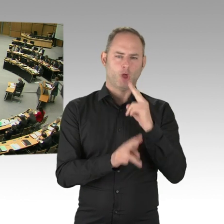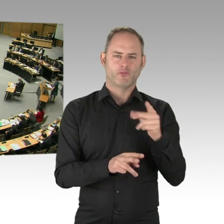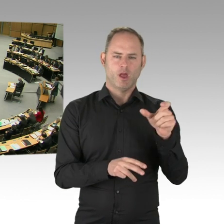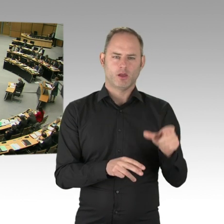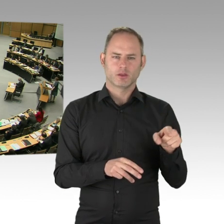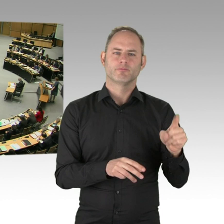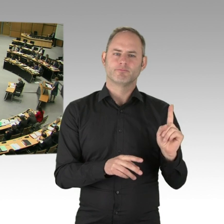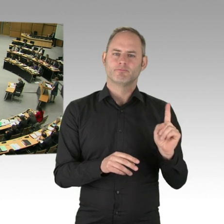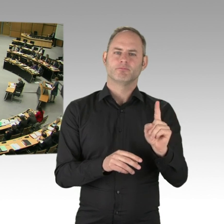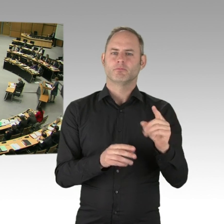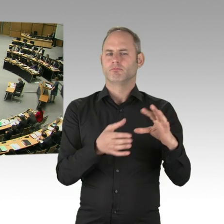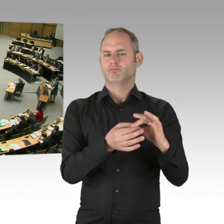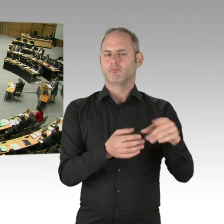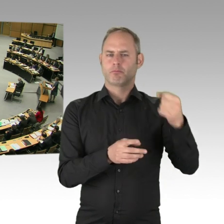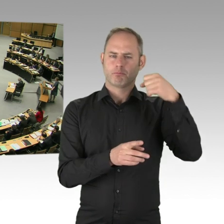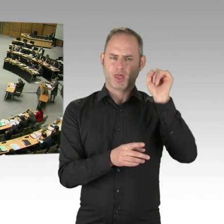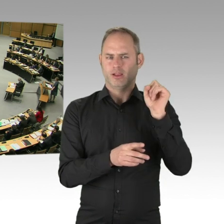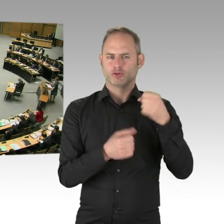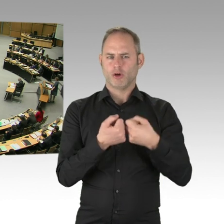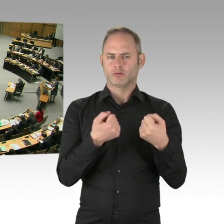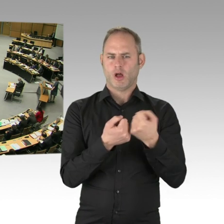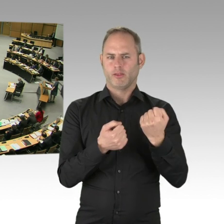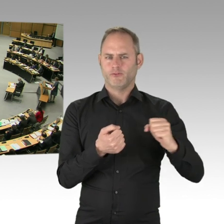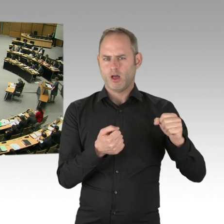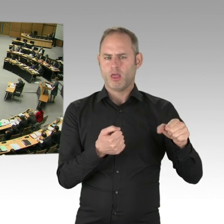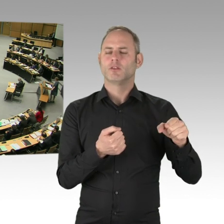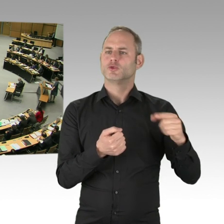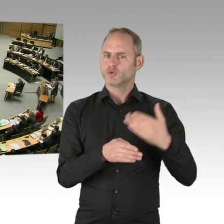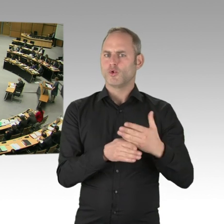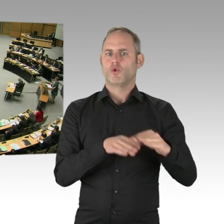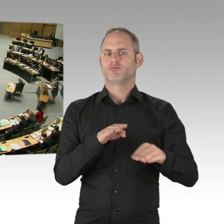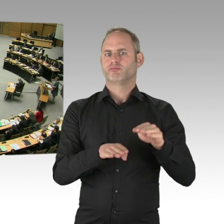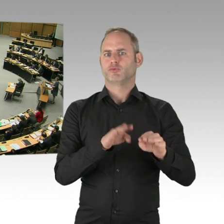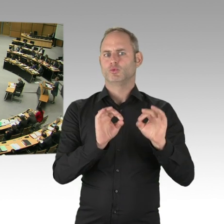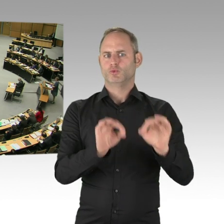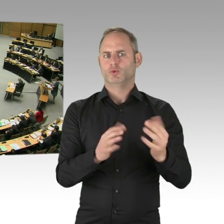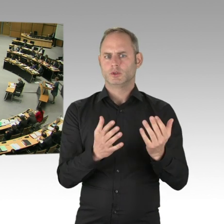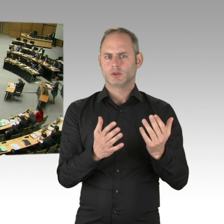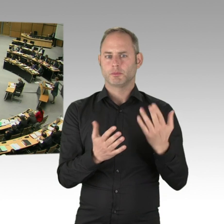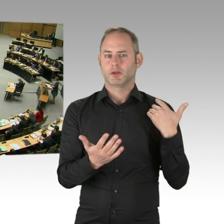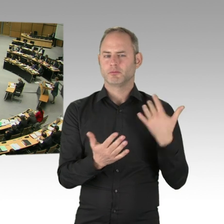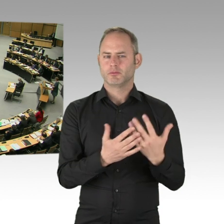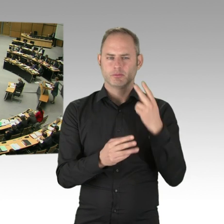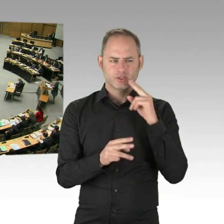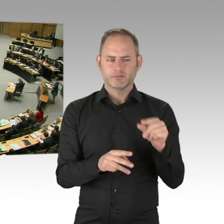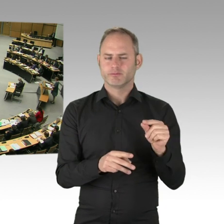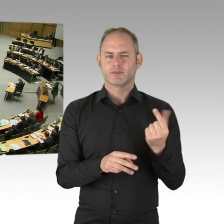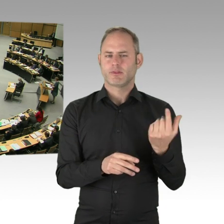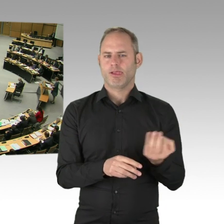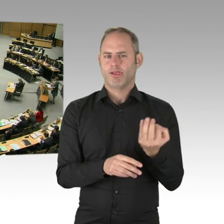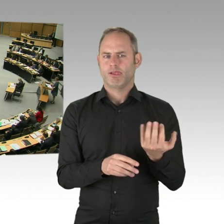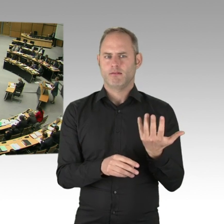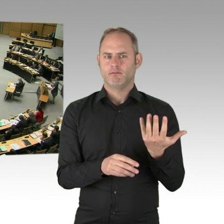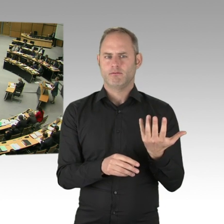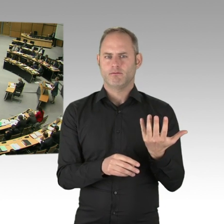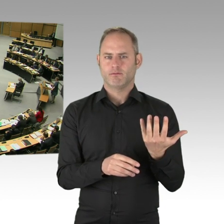und Herren, dass Juden in Berlin antisemitische Straftaten gar nicht erst anzeigen, weil sie nicht von einer effektiven Strafverfolgung ausgehen